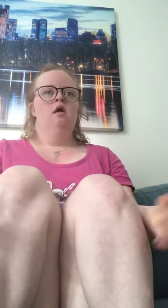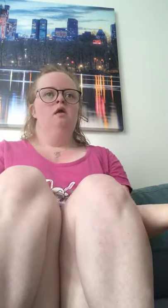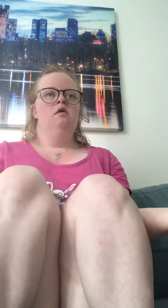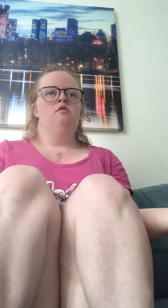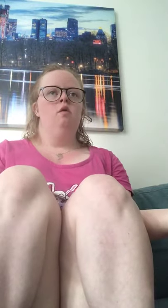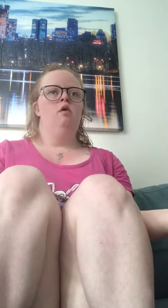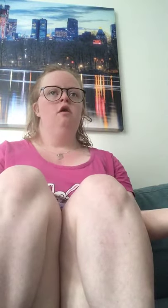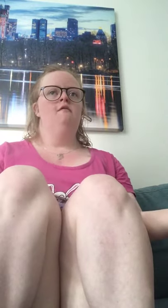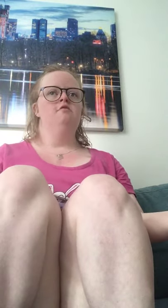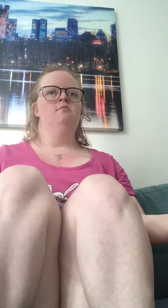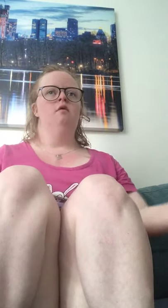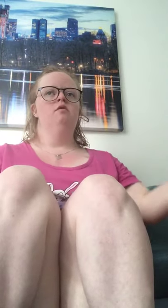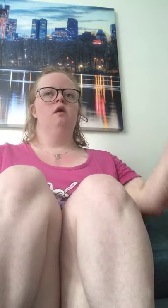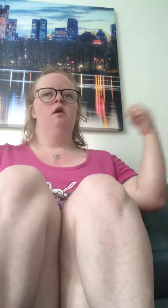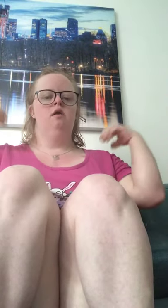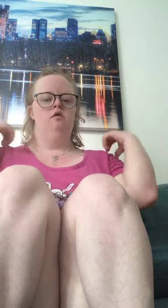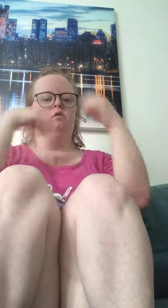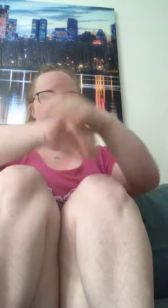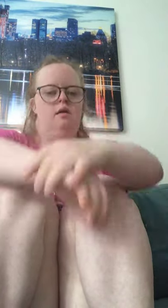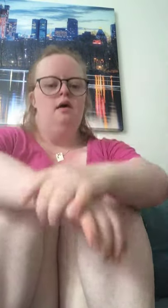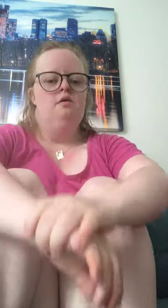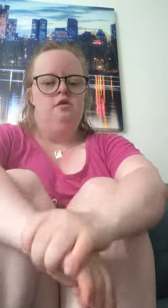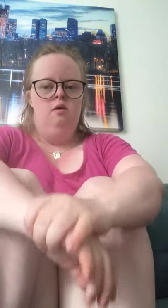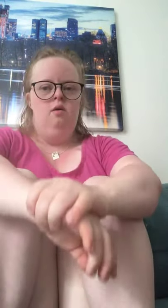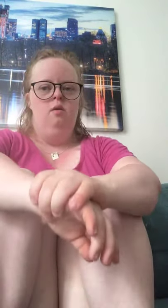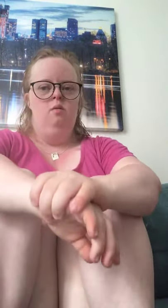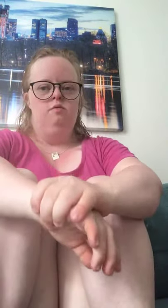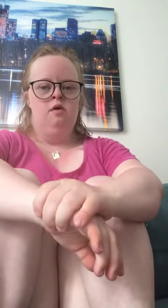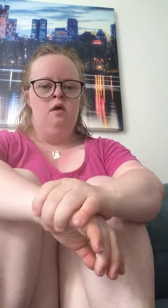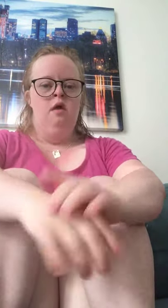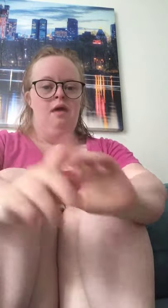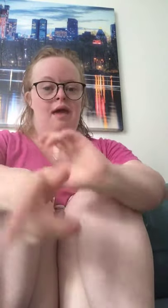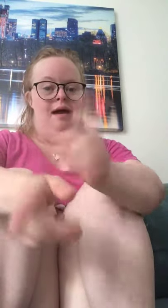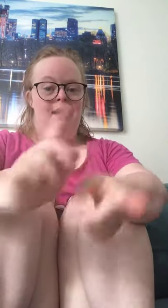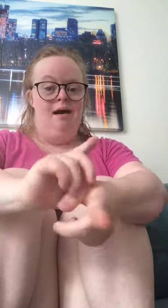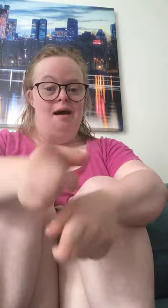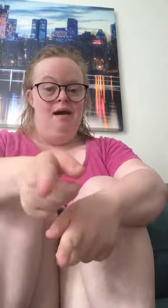Tror du jag var smak när det gjorde slut? Aha!